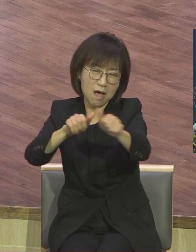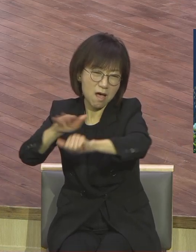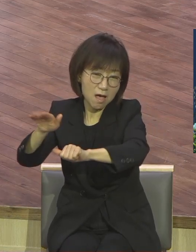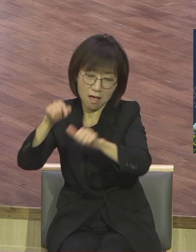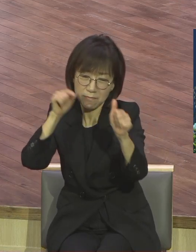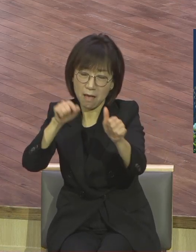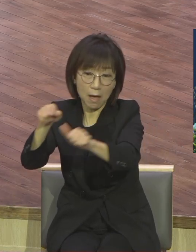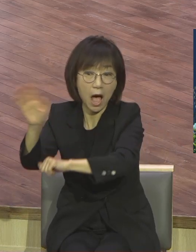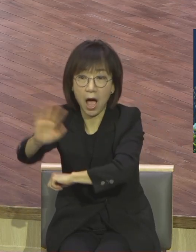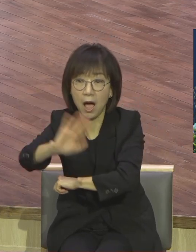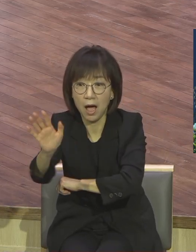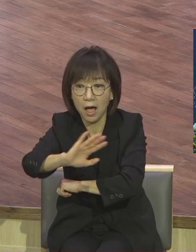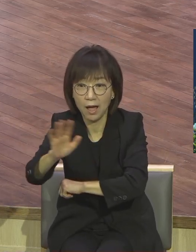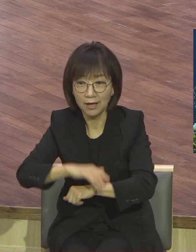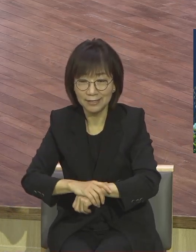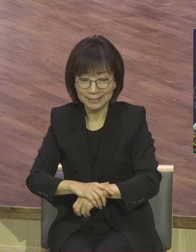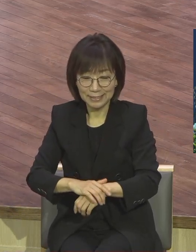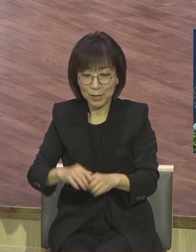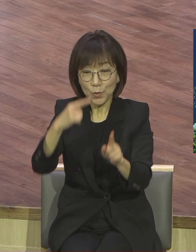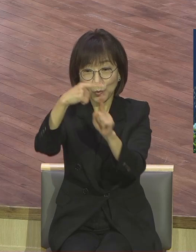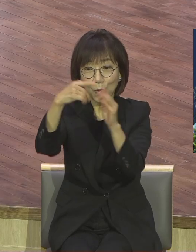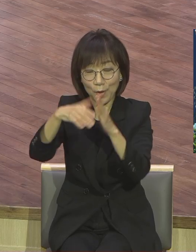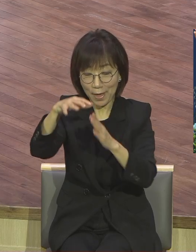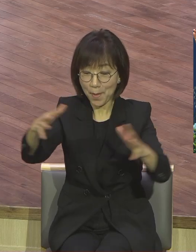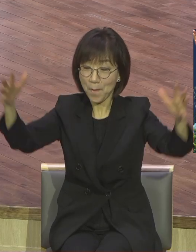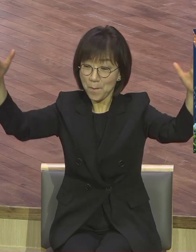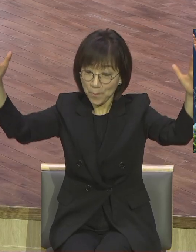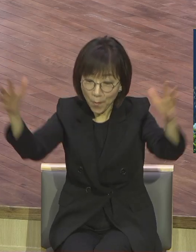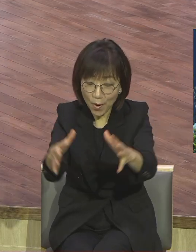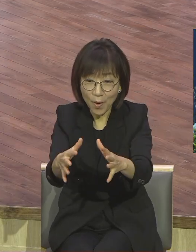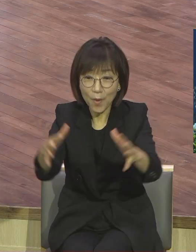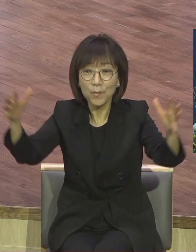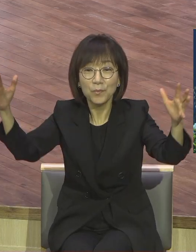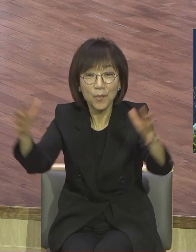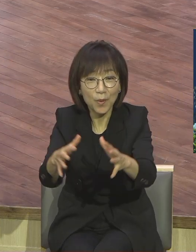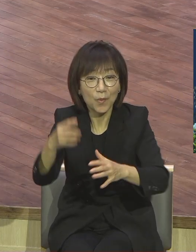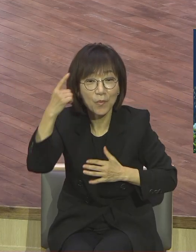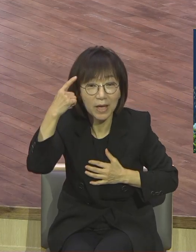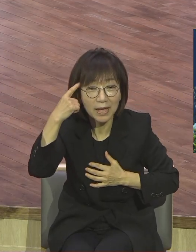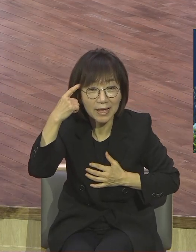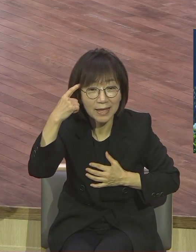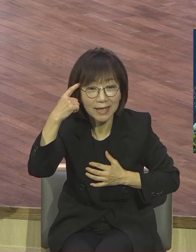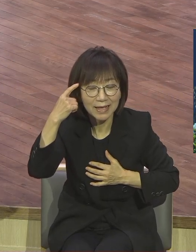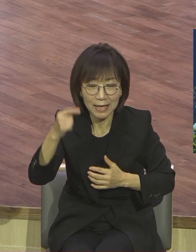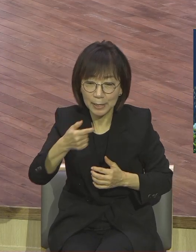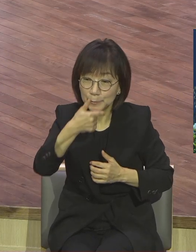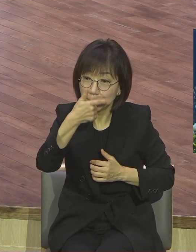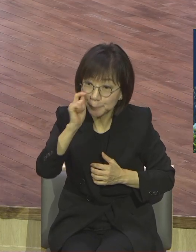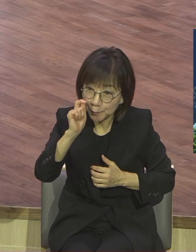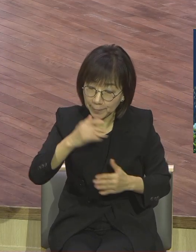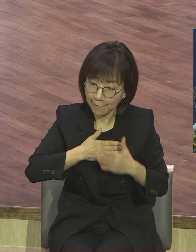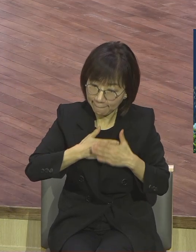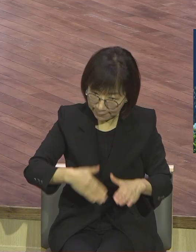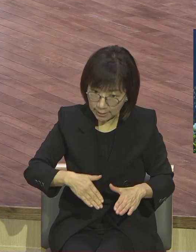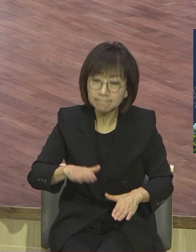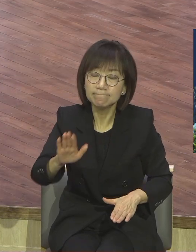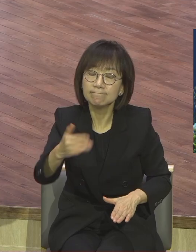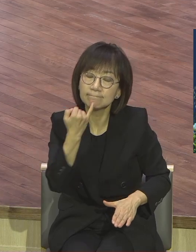서로 부족한 부분들을 도와서 하나님께 최고 영광 돌리기 위해서 서로 도와가면서.